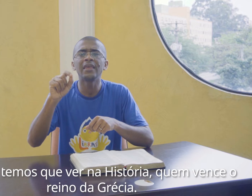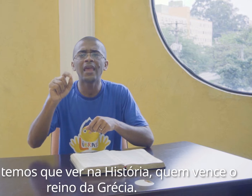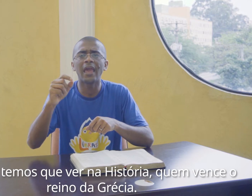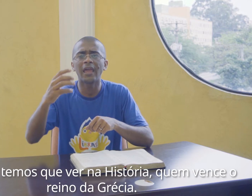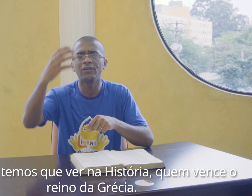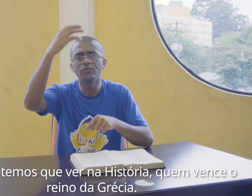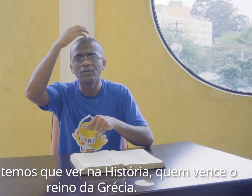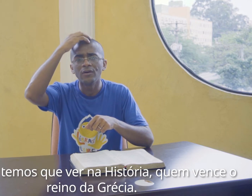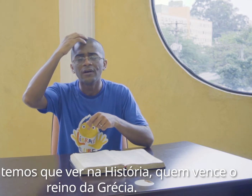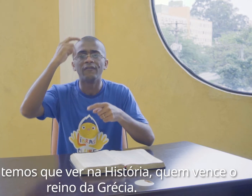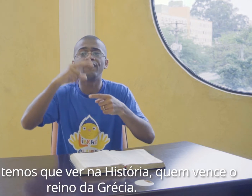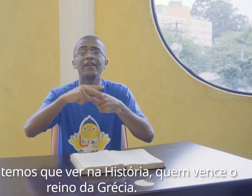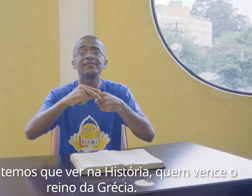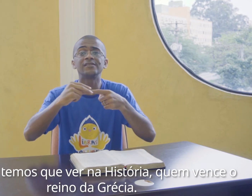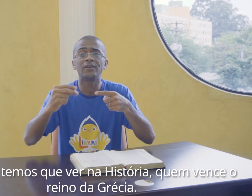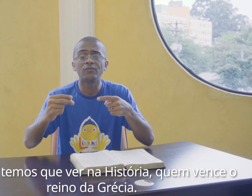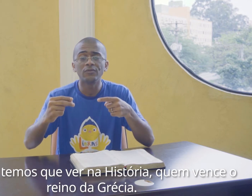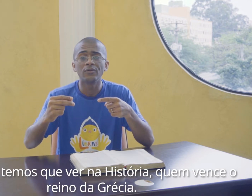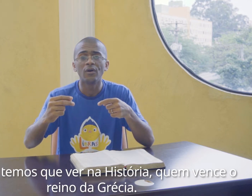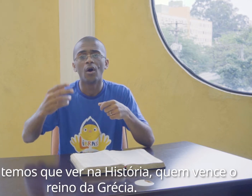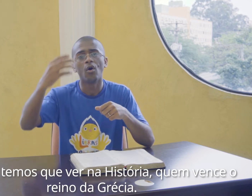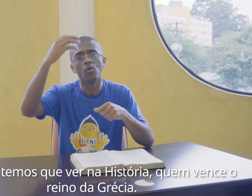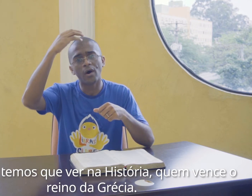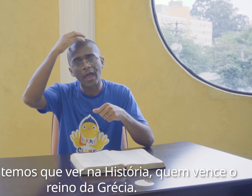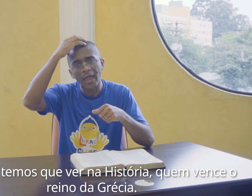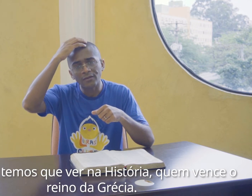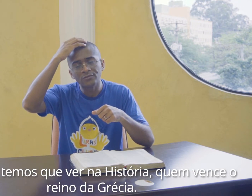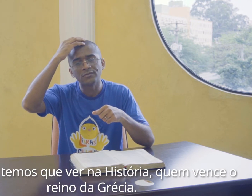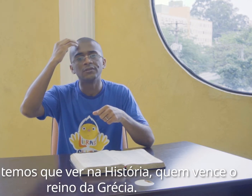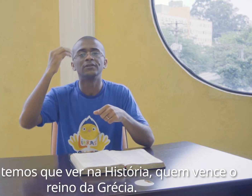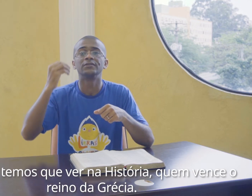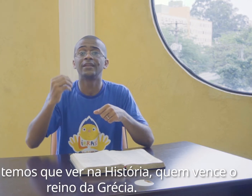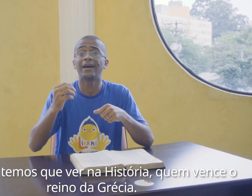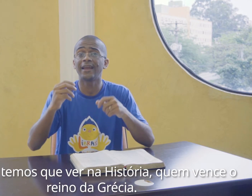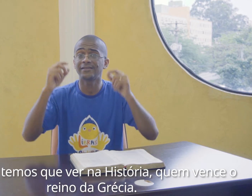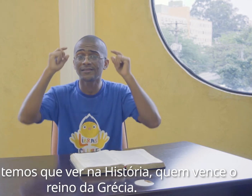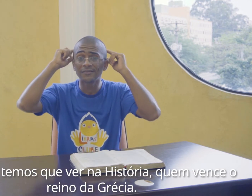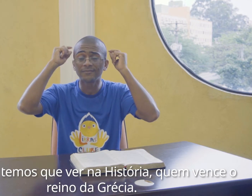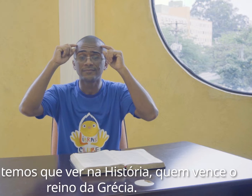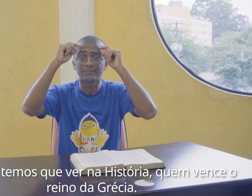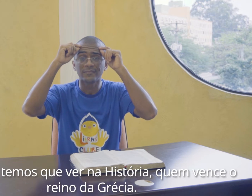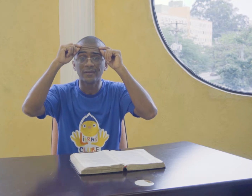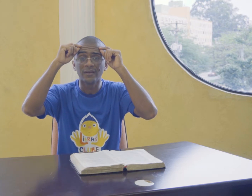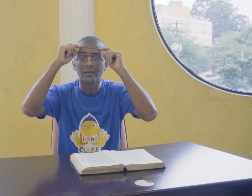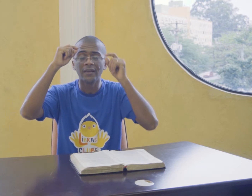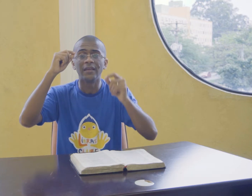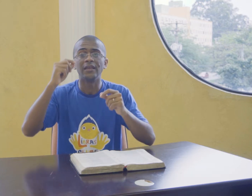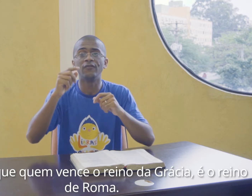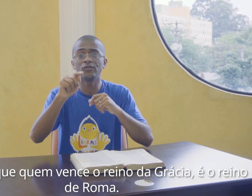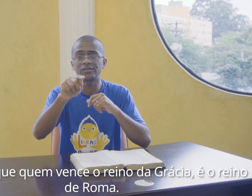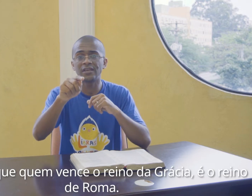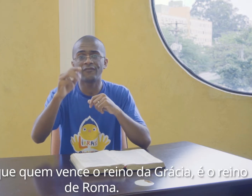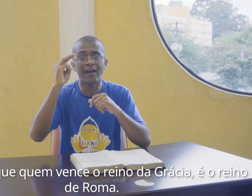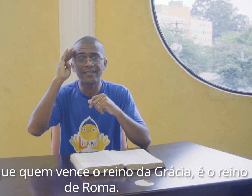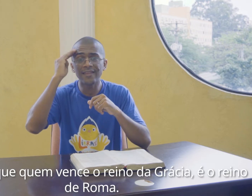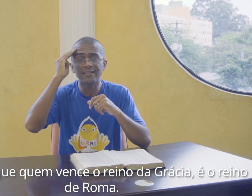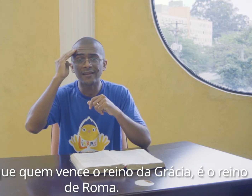que reino venceu o reino da Grécia. E você vai